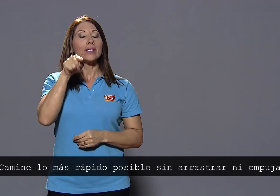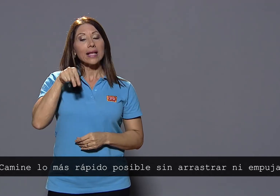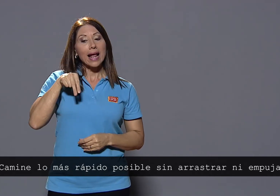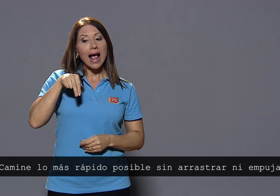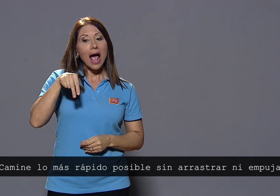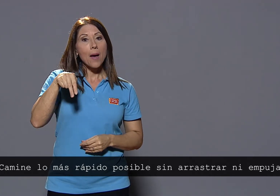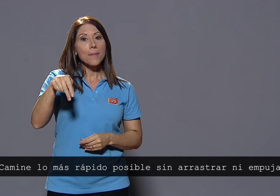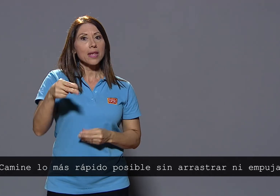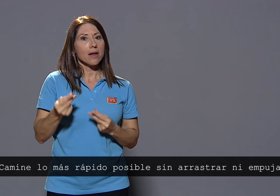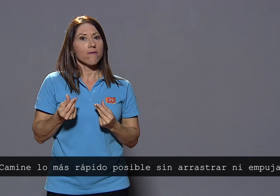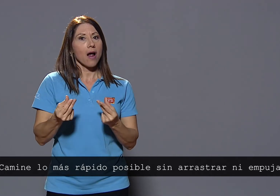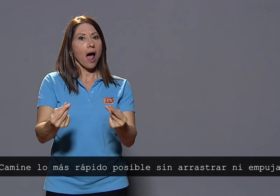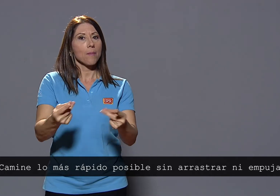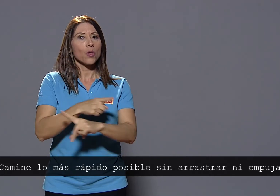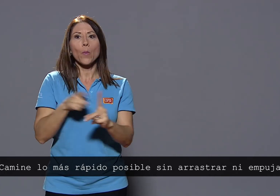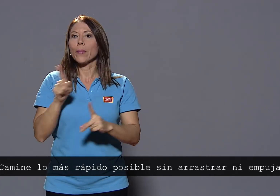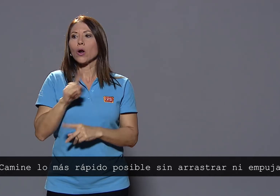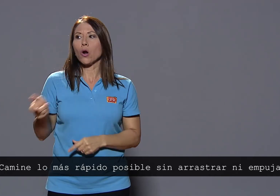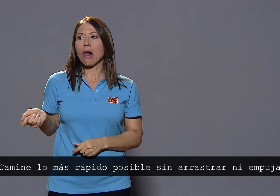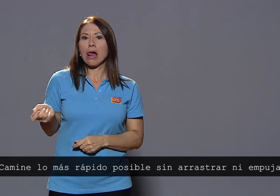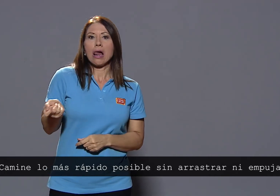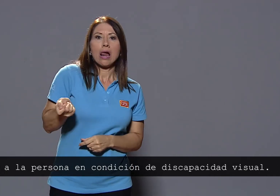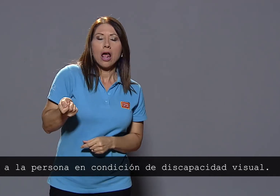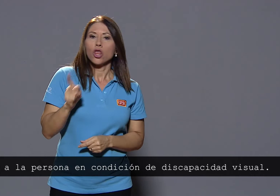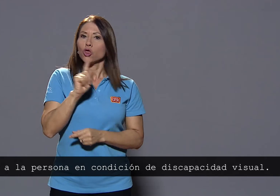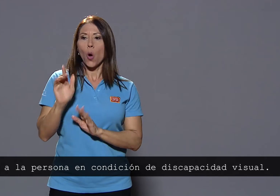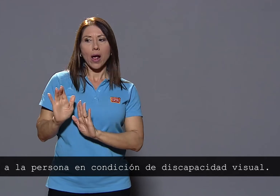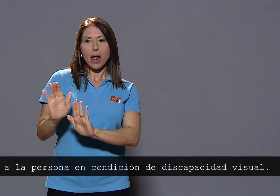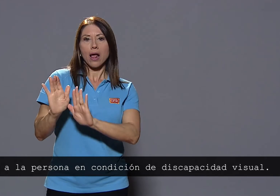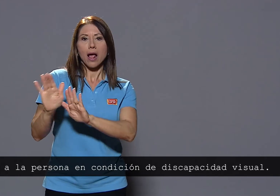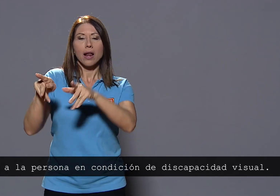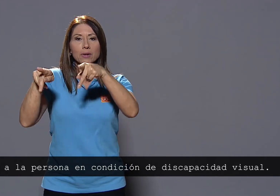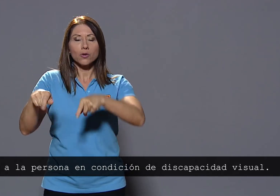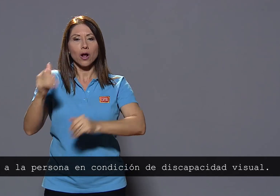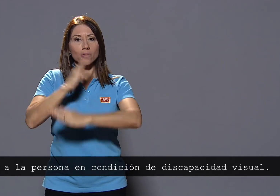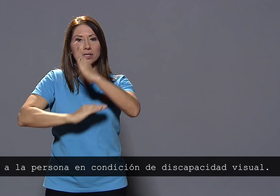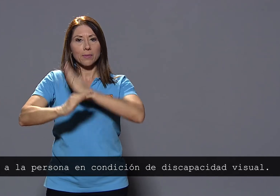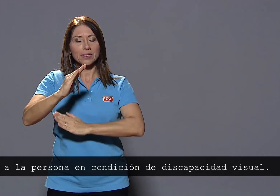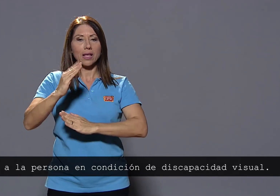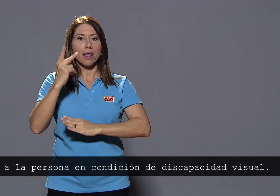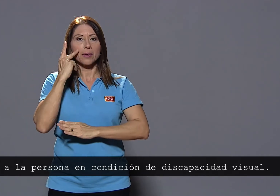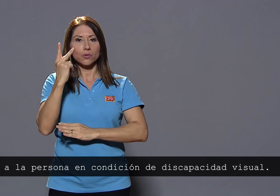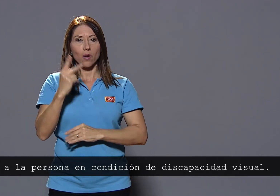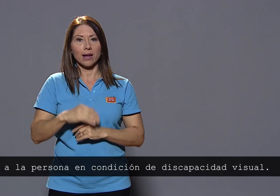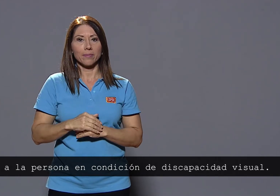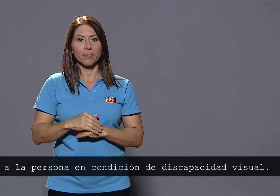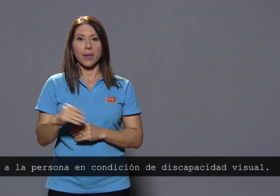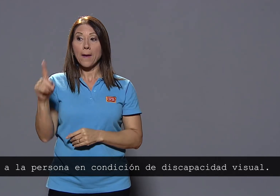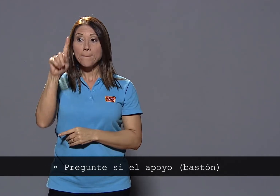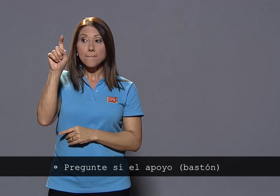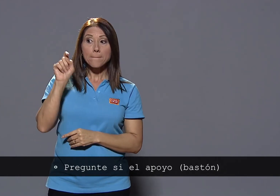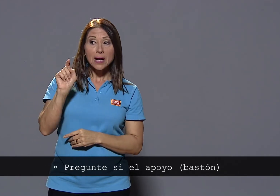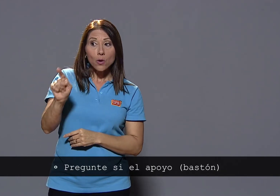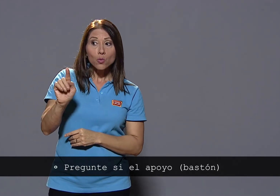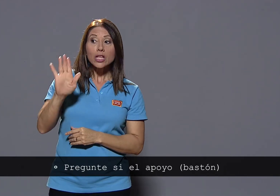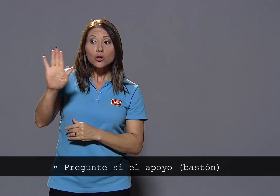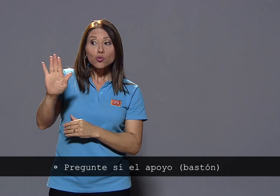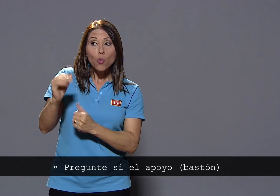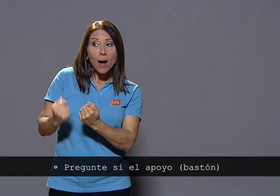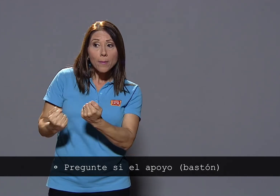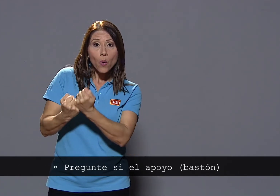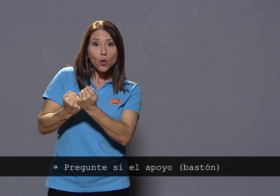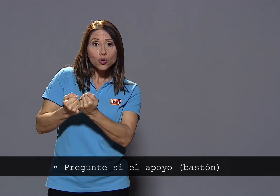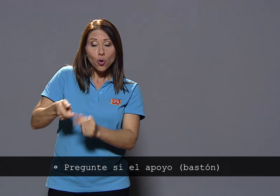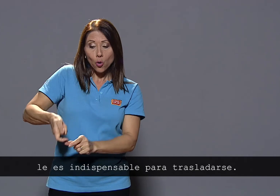Camine lo más rápido posible sin arrastrar ni empujar a la persona en condición de discapacidad visual. Pregunte si el